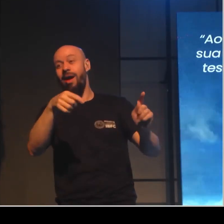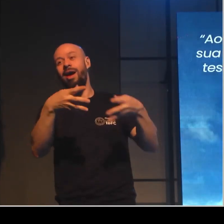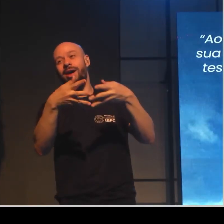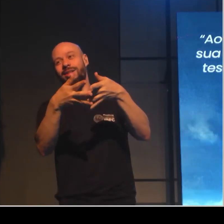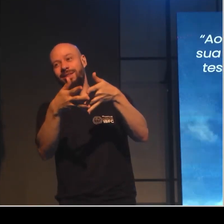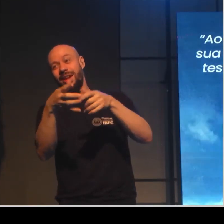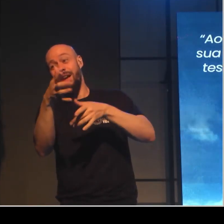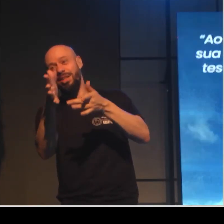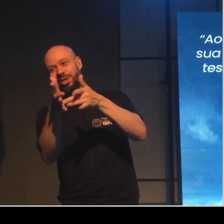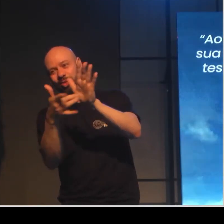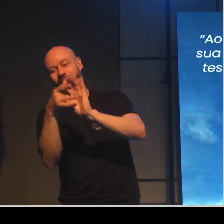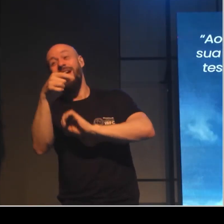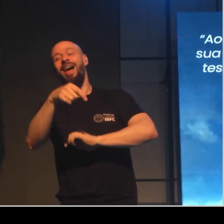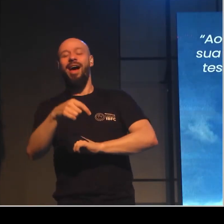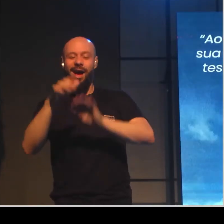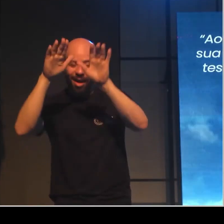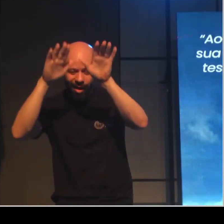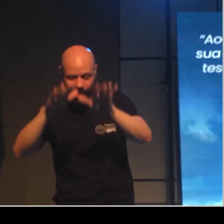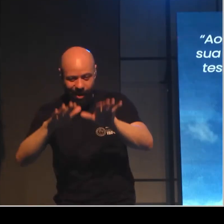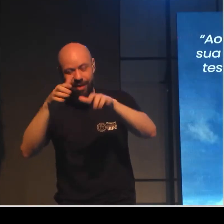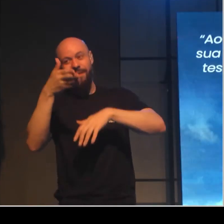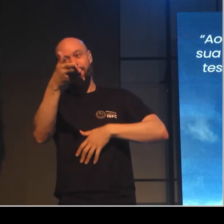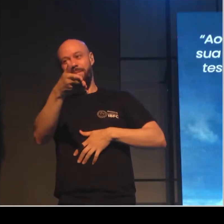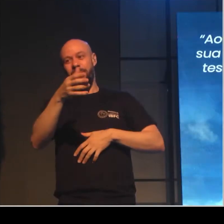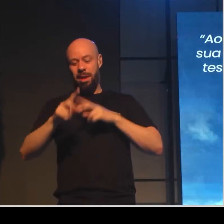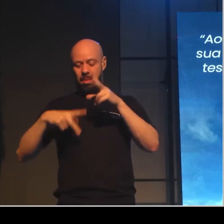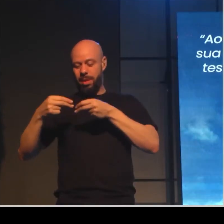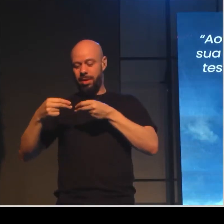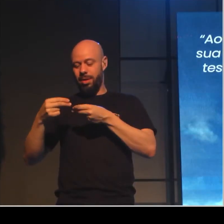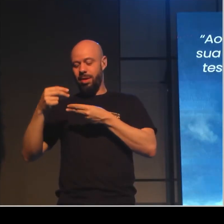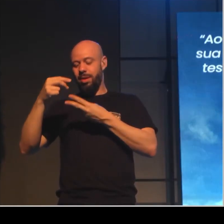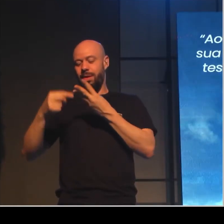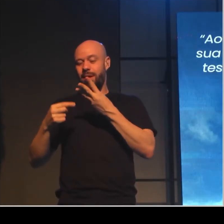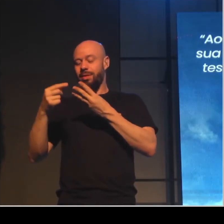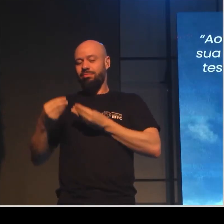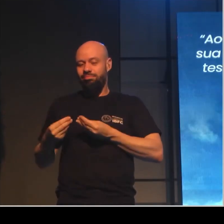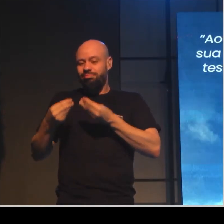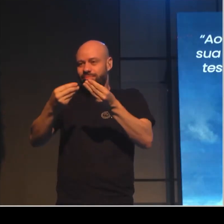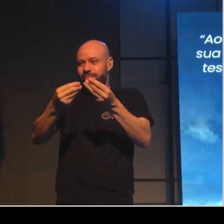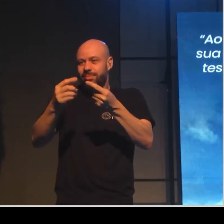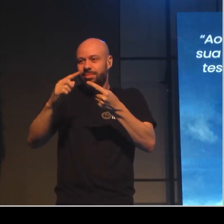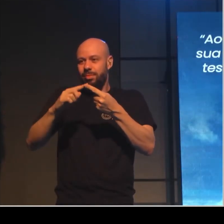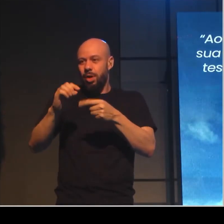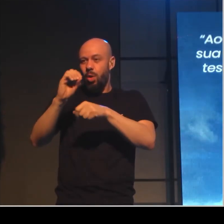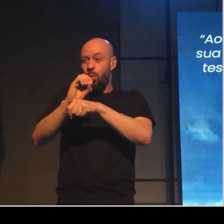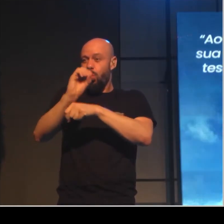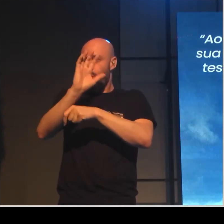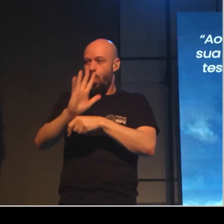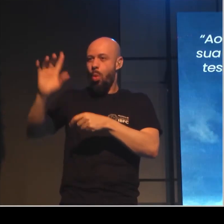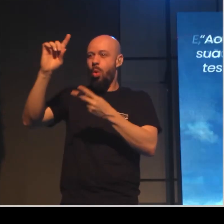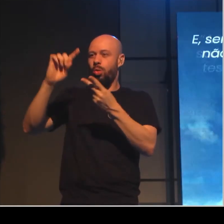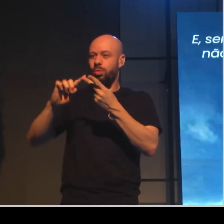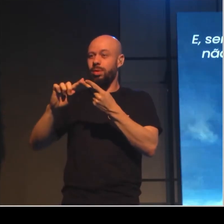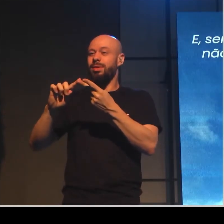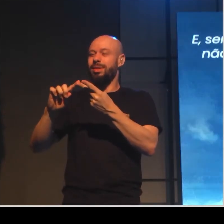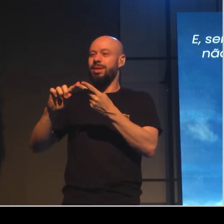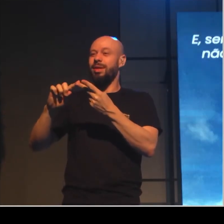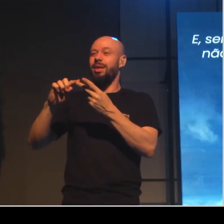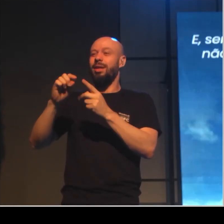abriram seus tesouros e lhe ofertaram presentes, ouro, incenso e mirra. E,